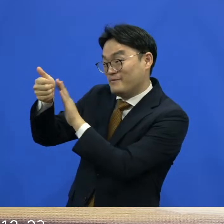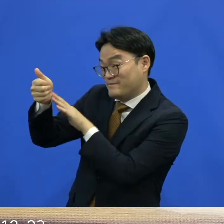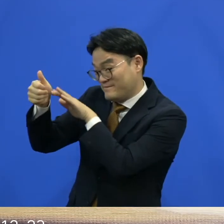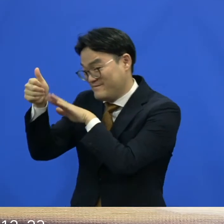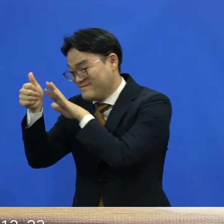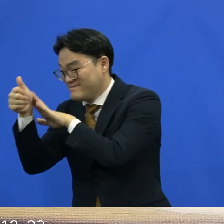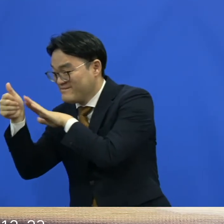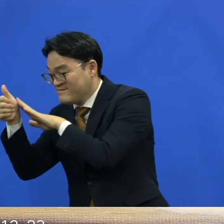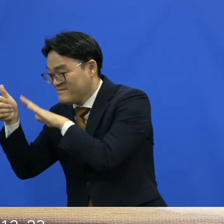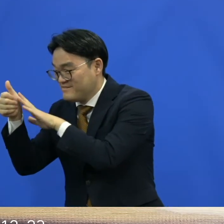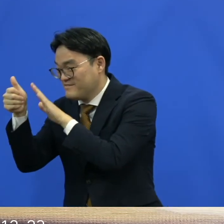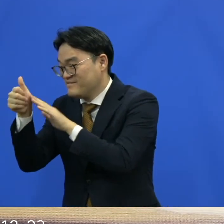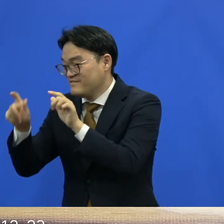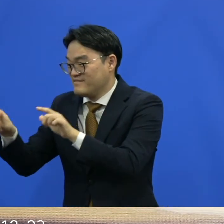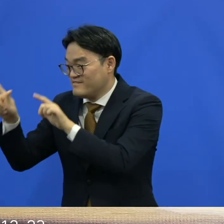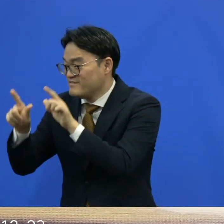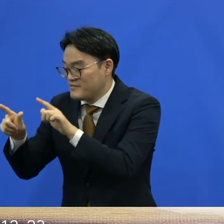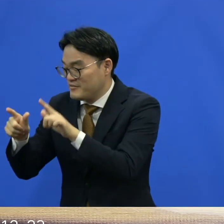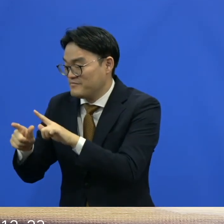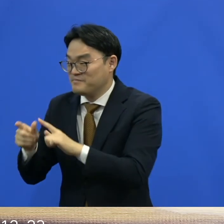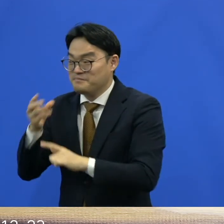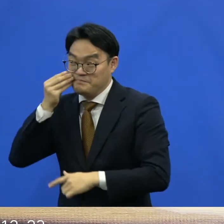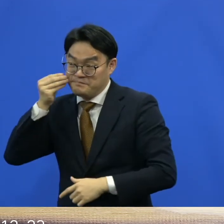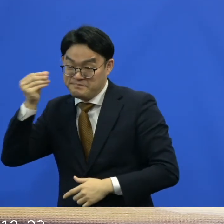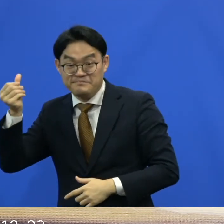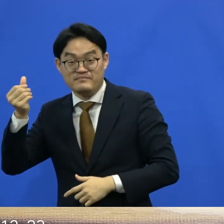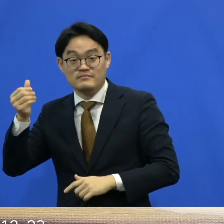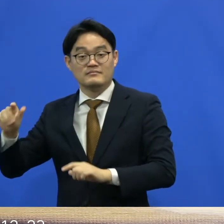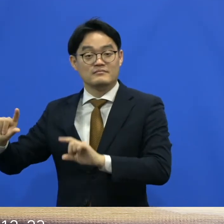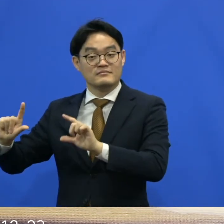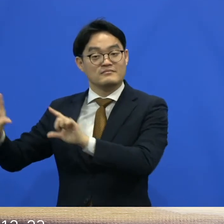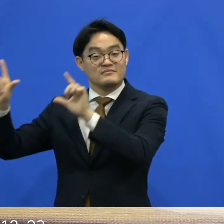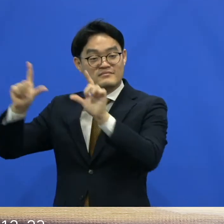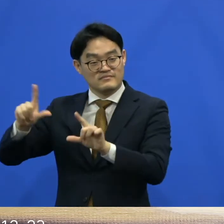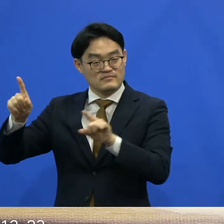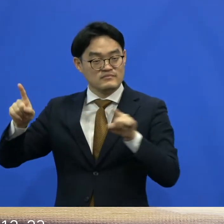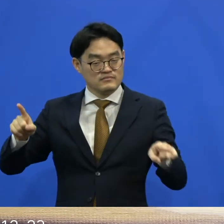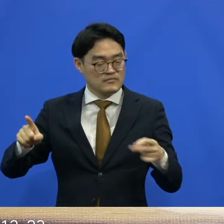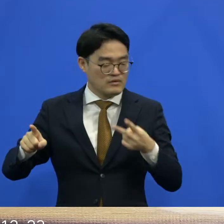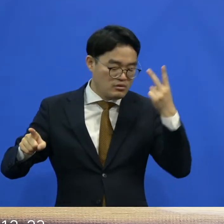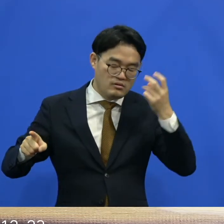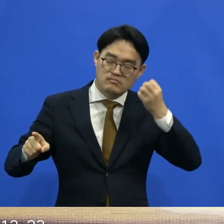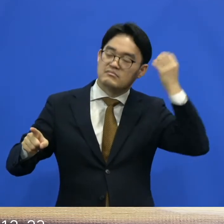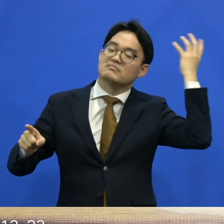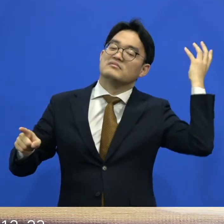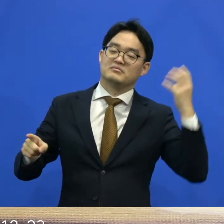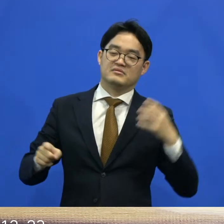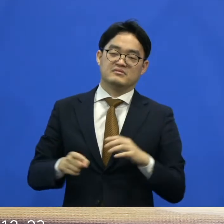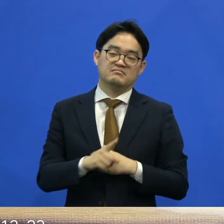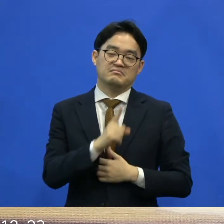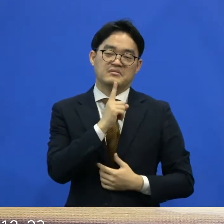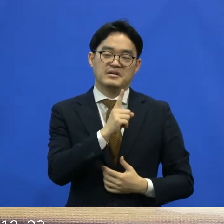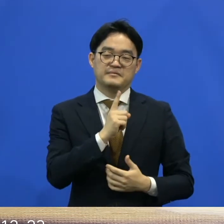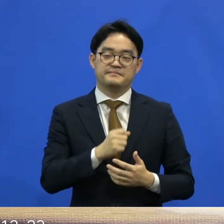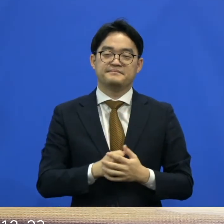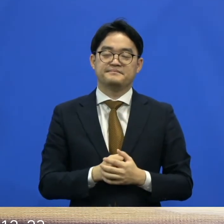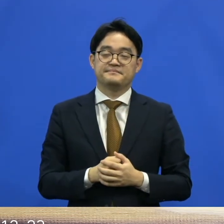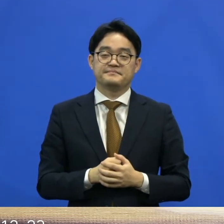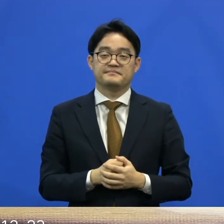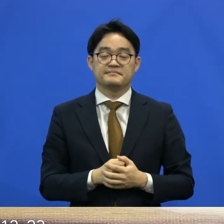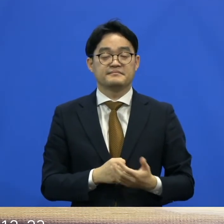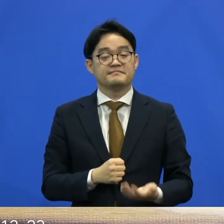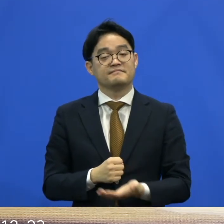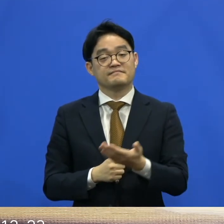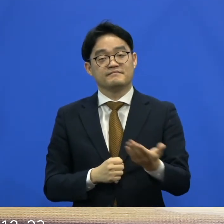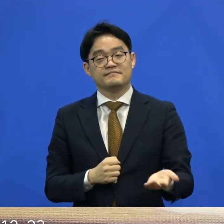모든 게 풀리고 나니까 더 이상 요셉을 기억해 줄 리가 없습니다. 여러분, 누구나